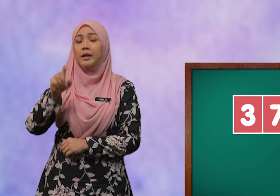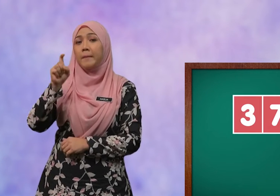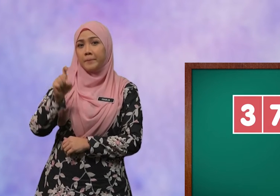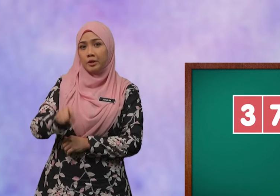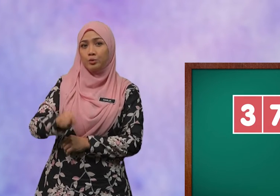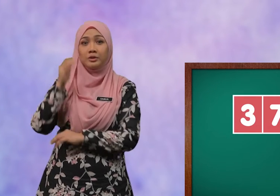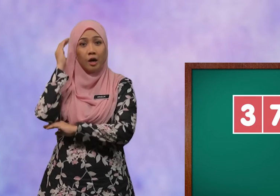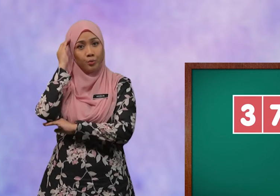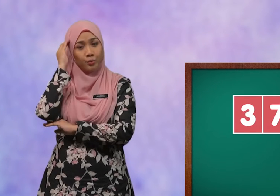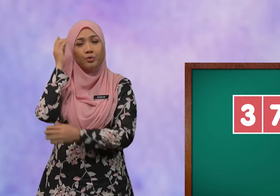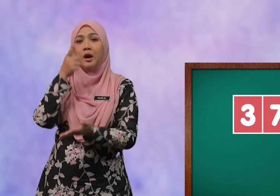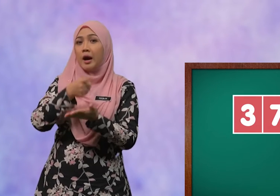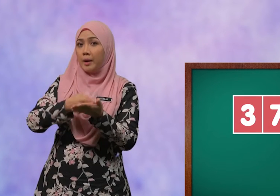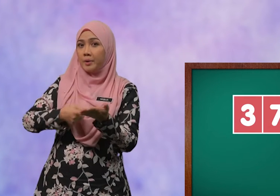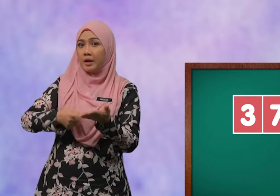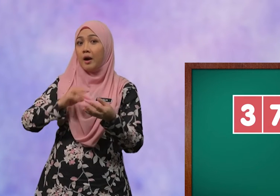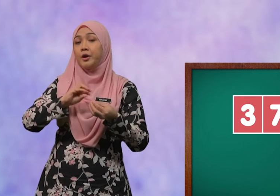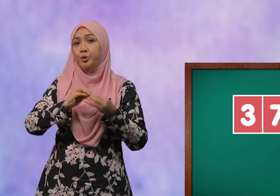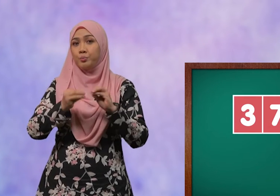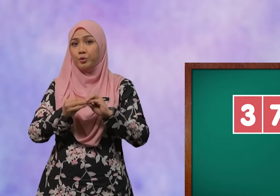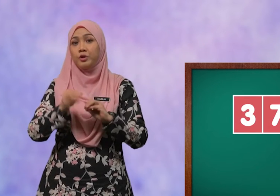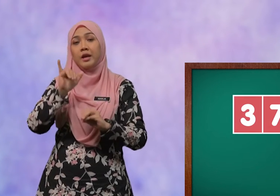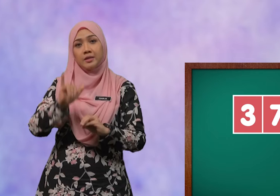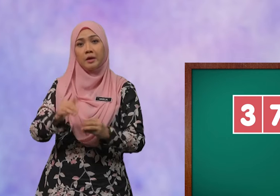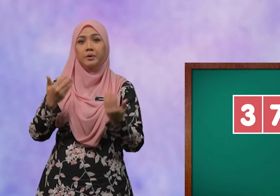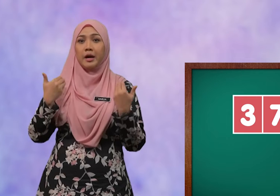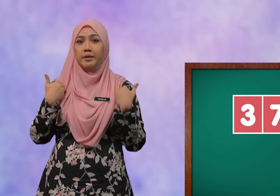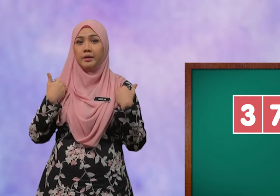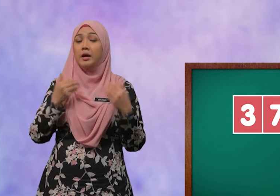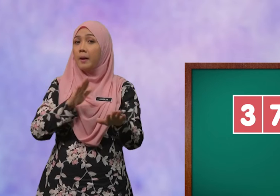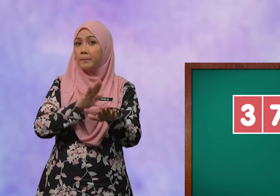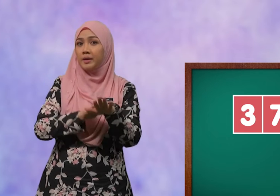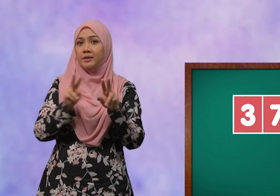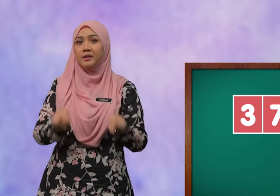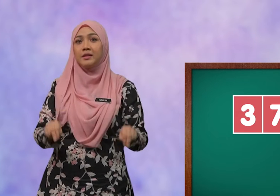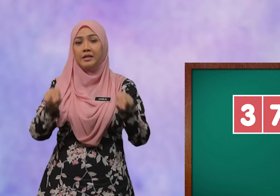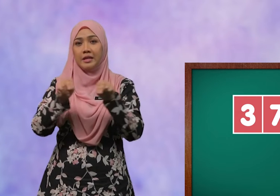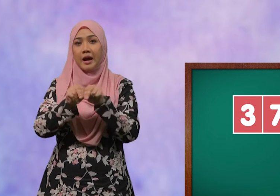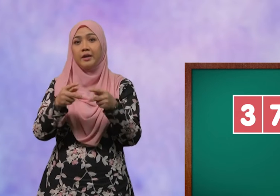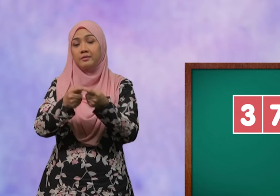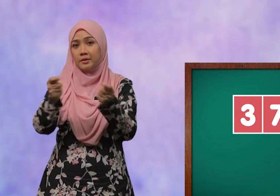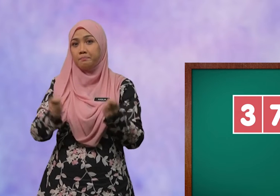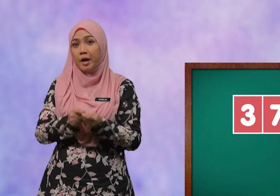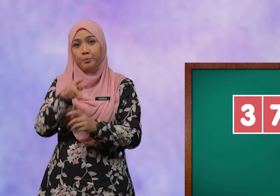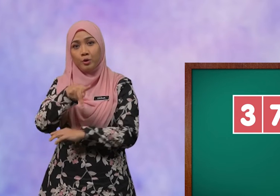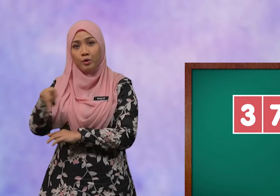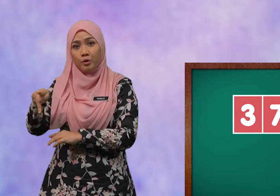perlu tahu apakah nombor yang berada pada nilai tempat puluh.